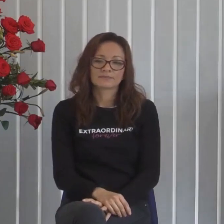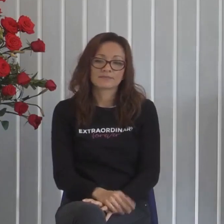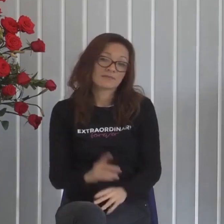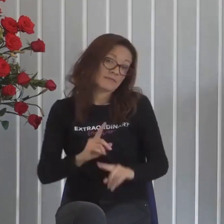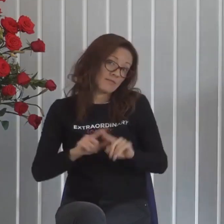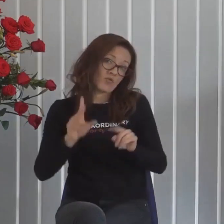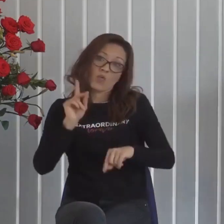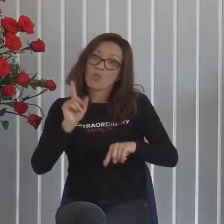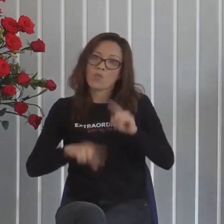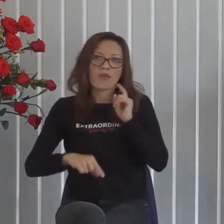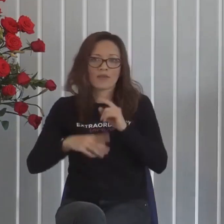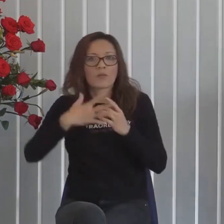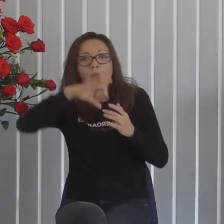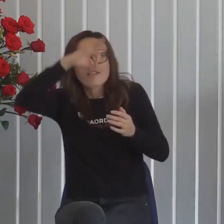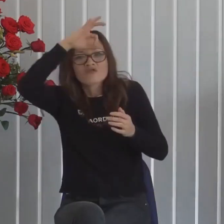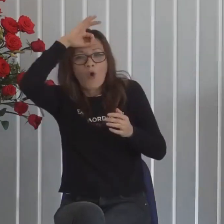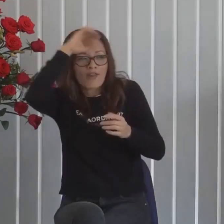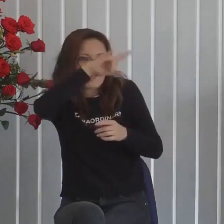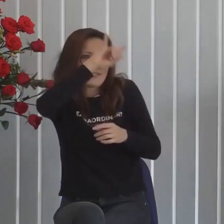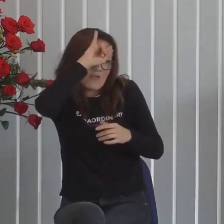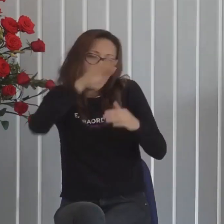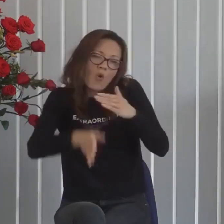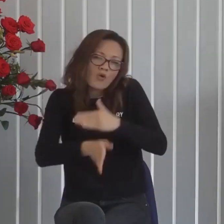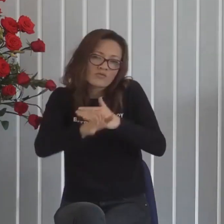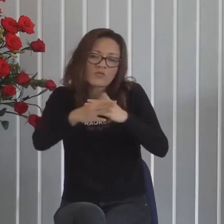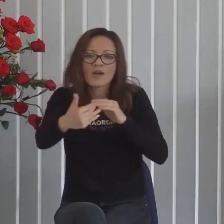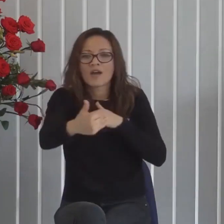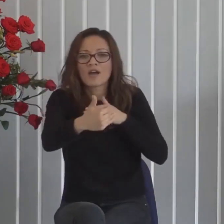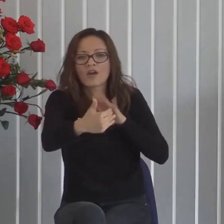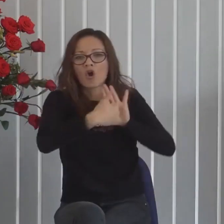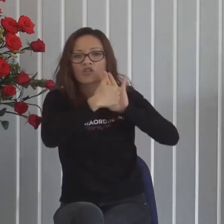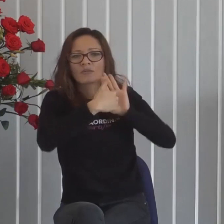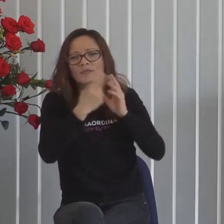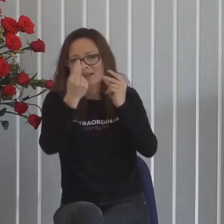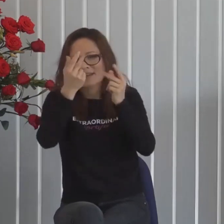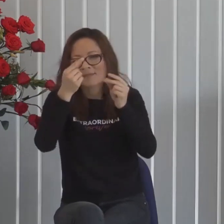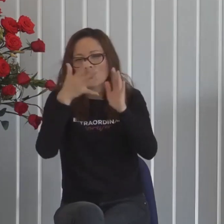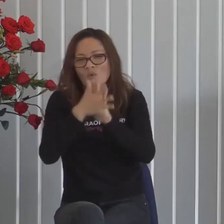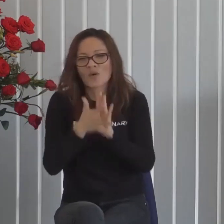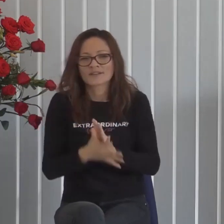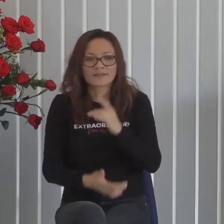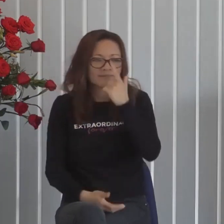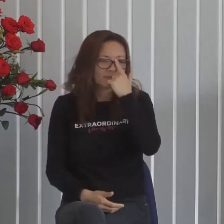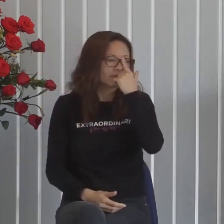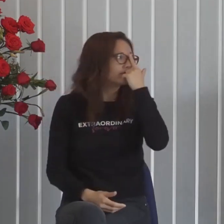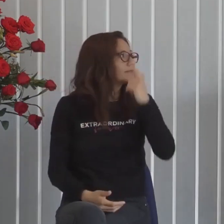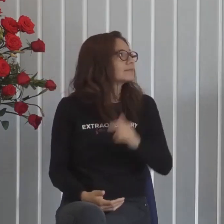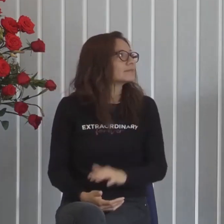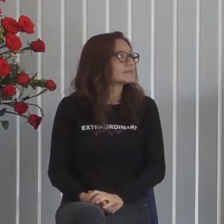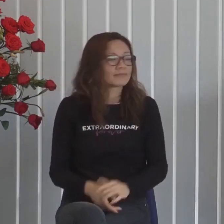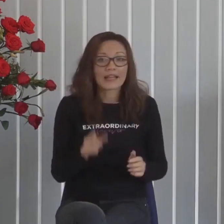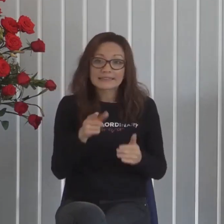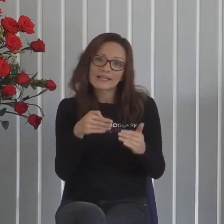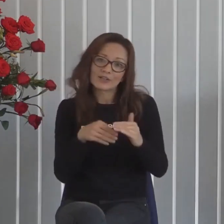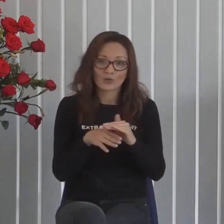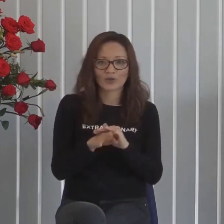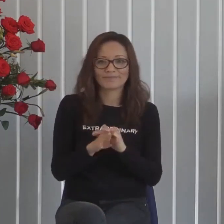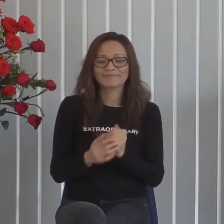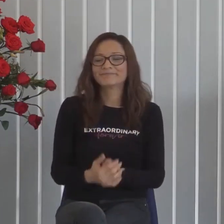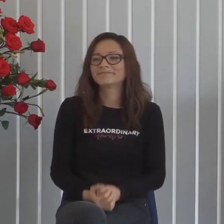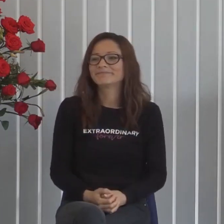Pero no podemos ignorar sus maquinaciones. Voy a decirles rápido las maquinaciones, pero es que si no entendíamos todo esto, esta era la introducción de la